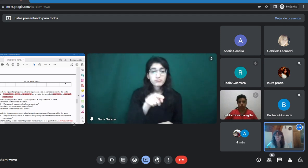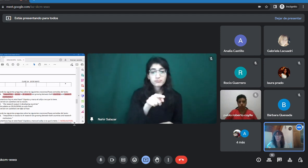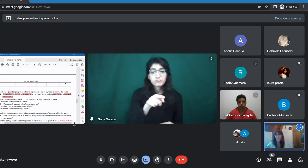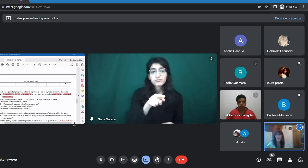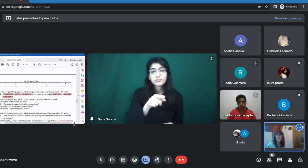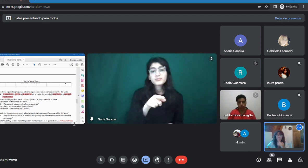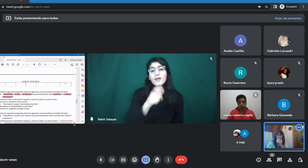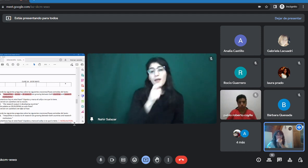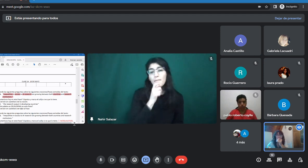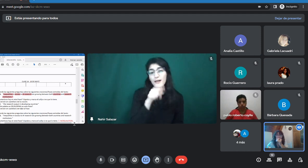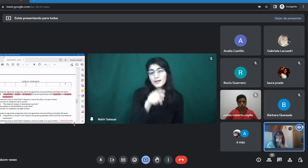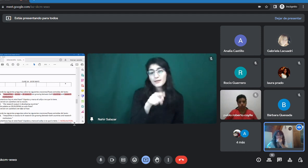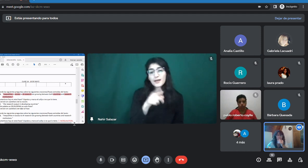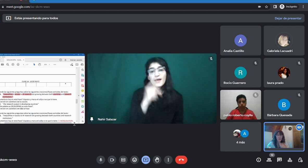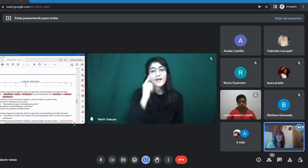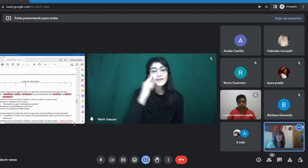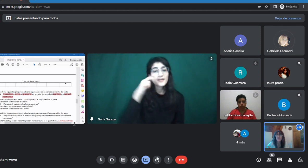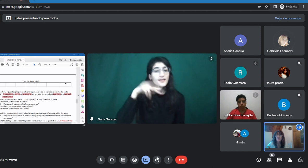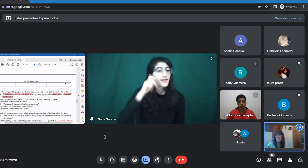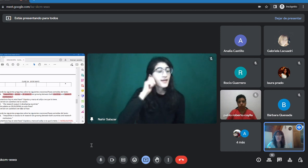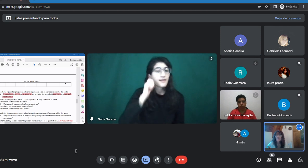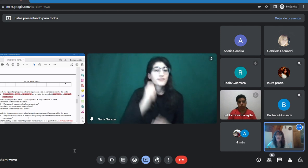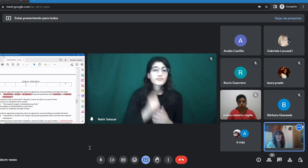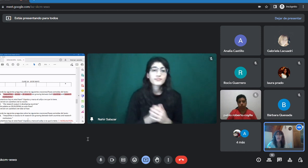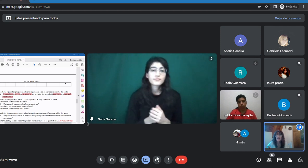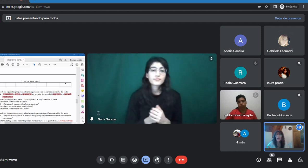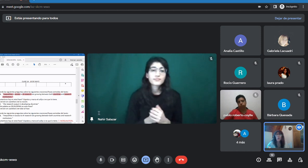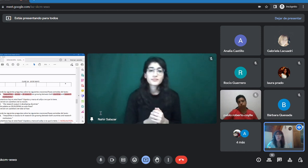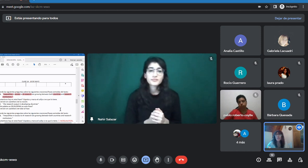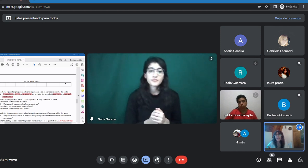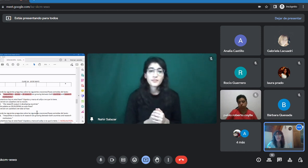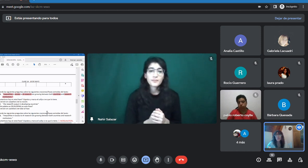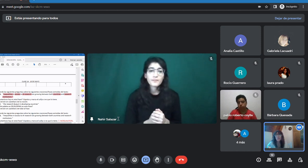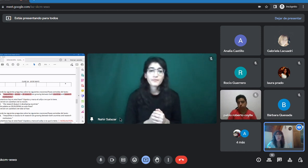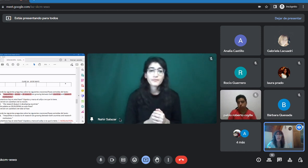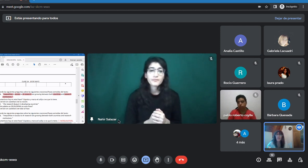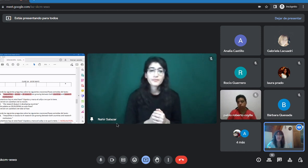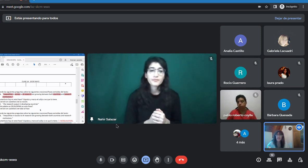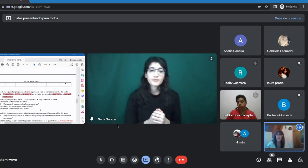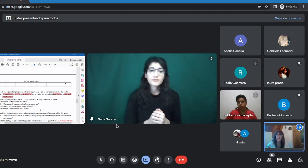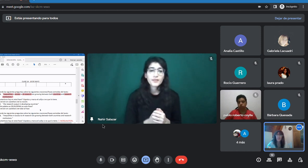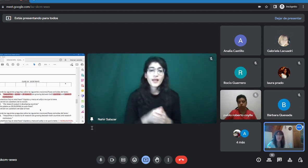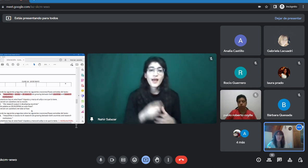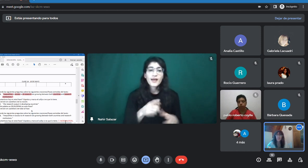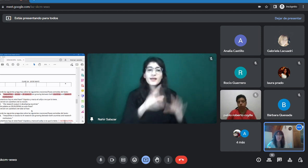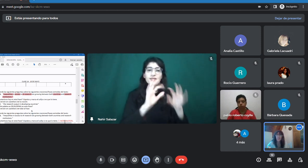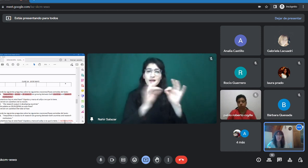adjetivo. Premodificador. ¿Sí? ¿Y cómo se traduce toda la frase?